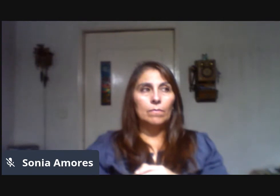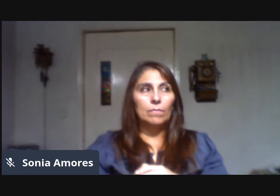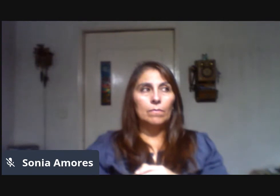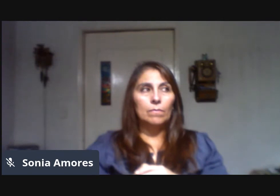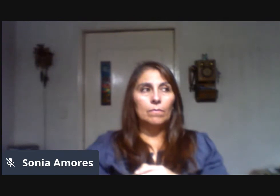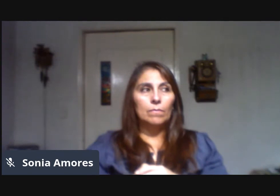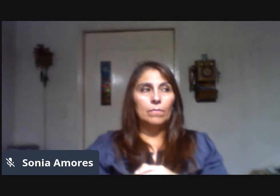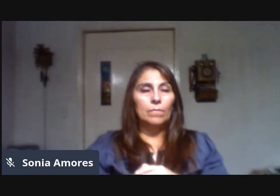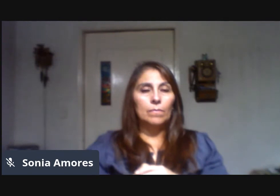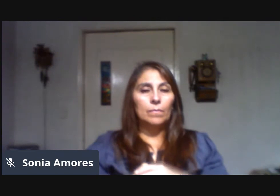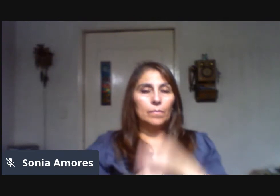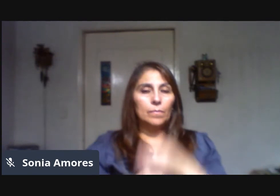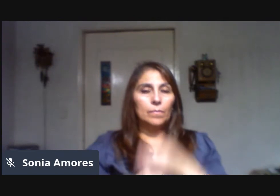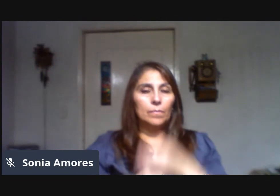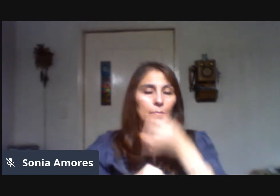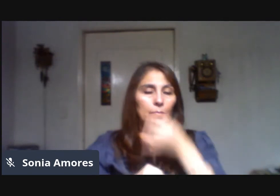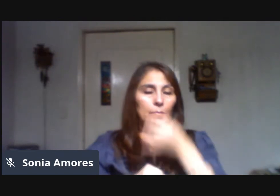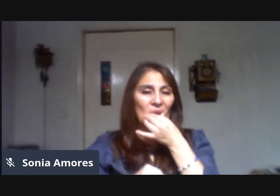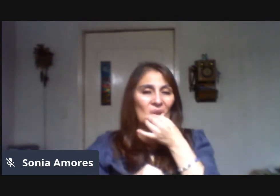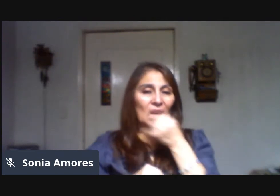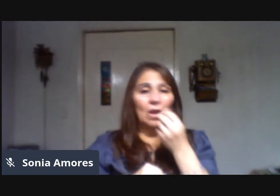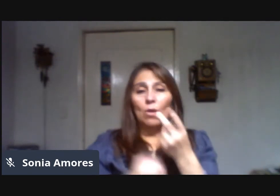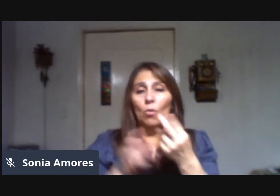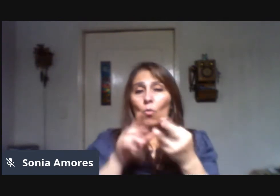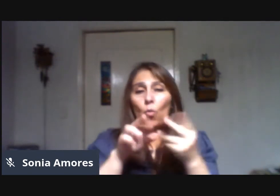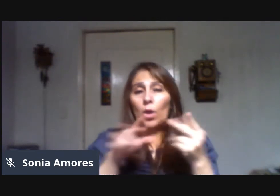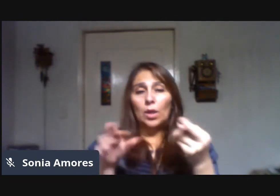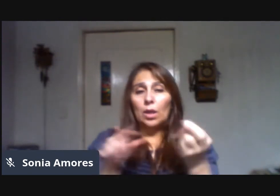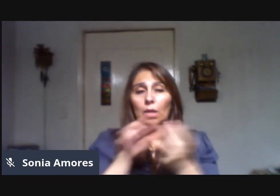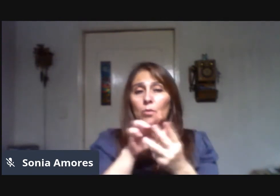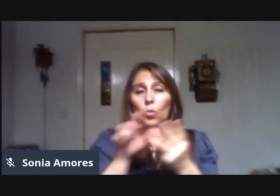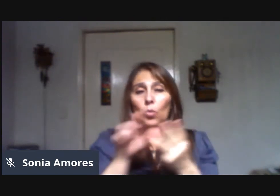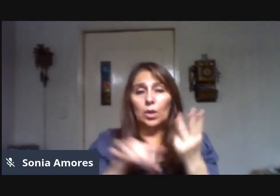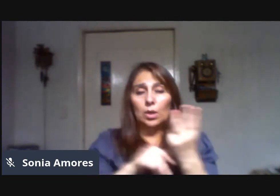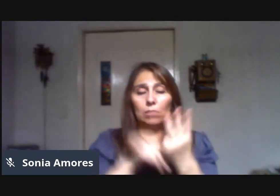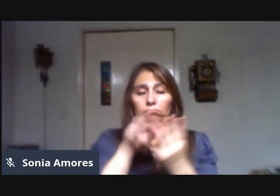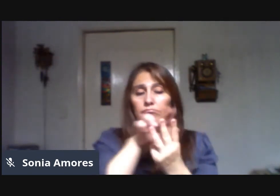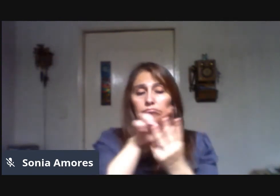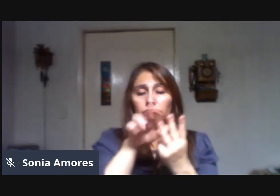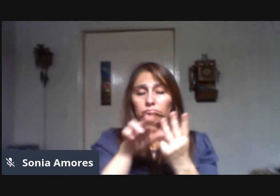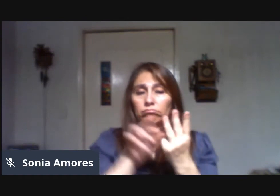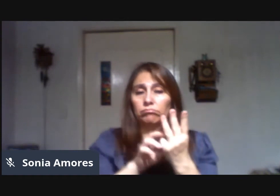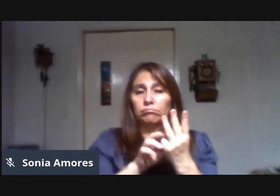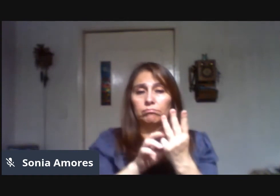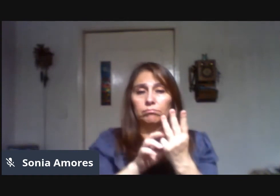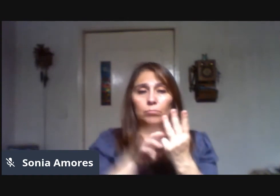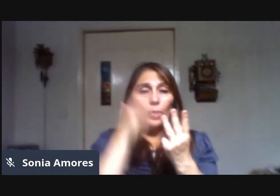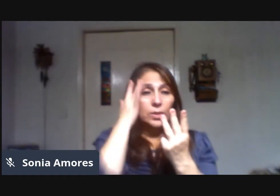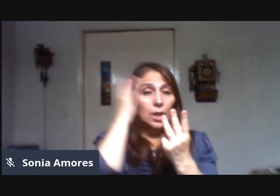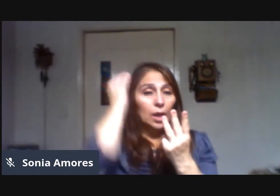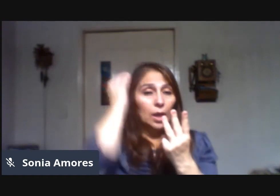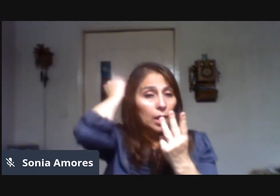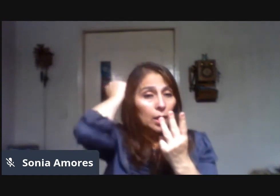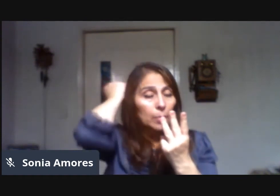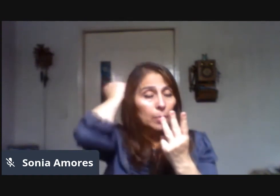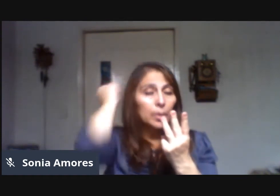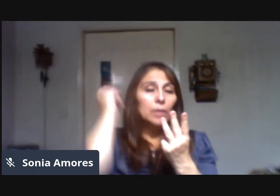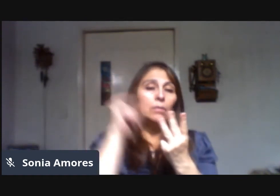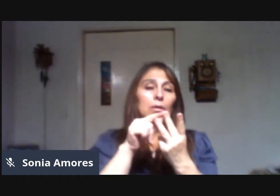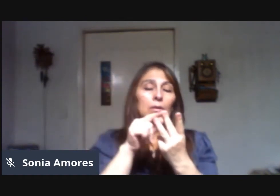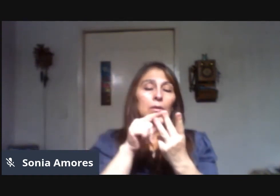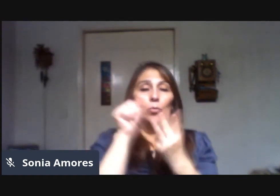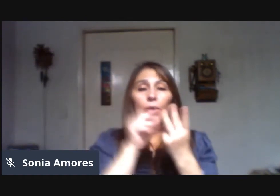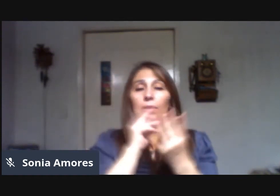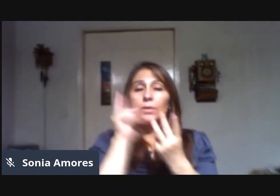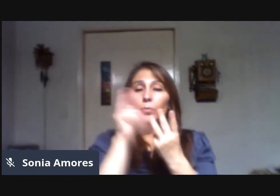Pueden puede contestar cualquiera de los panelistas, puede ser el profesor Helbert, que nos pueda dar respuesta a este interrogante de uno de